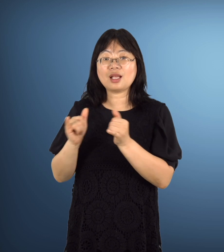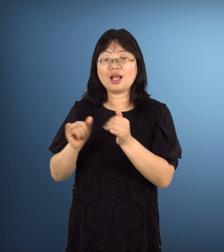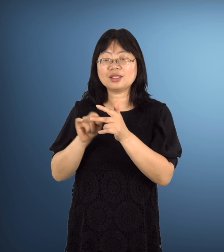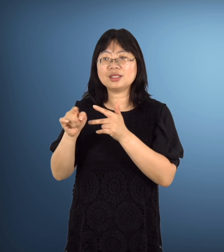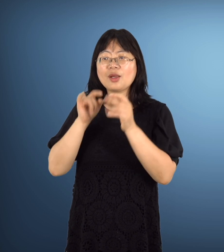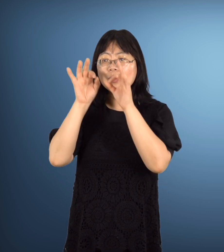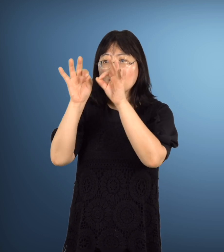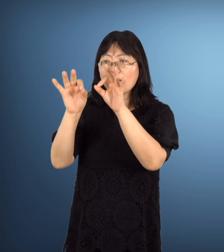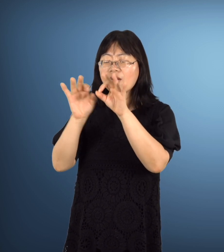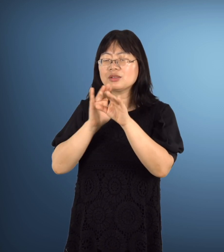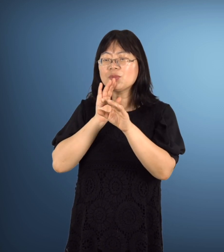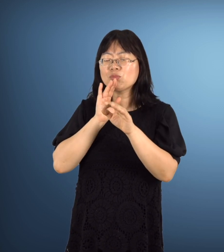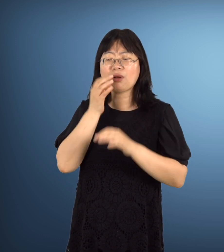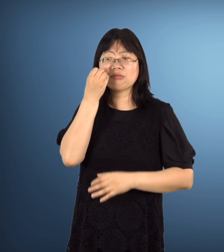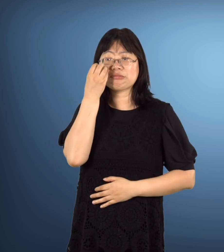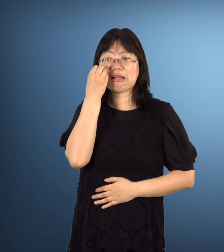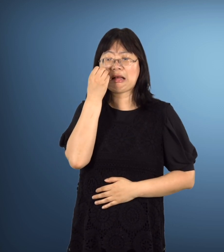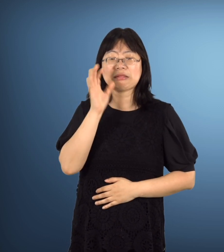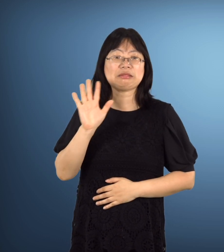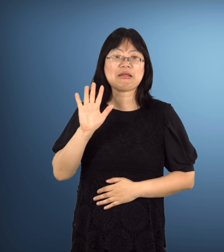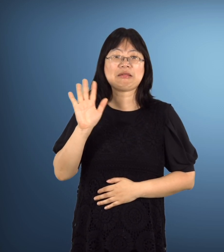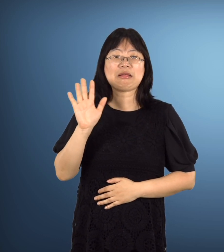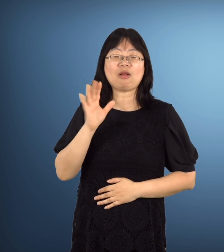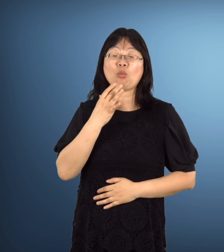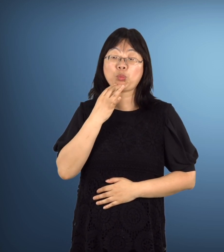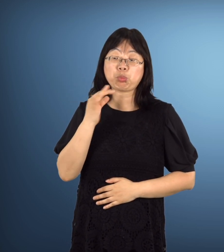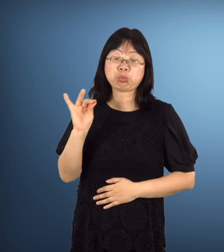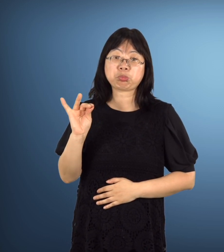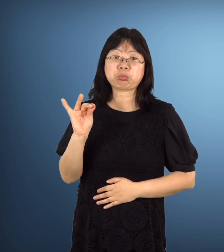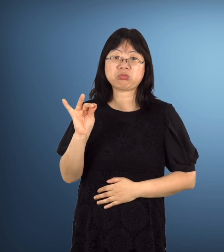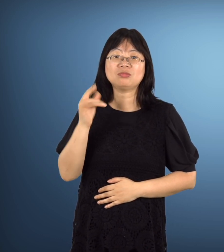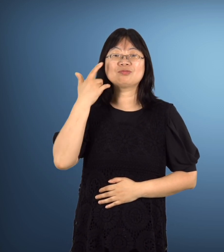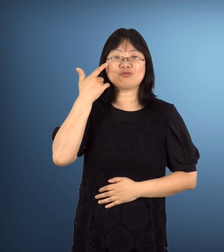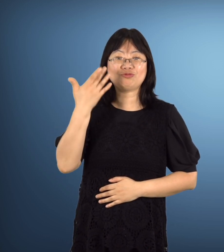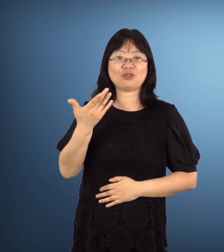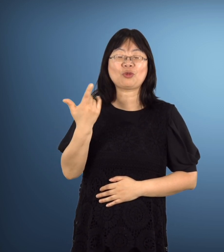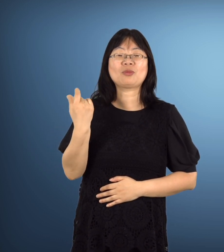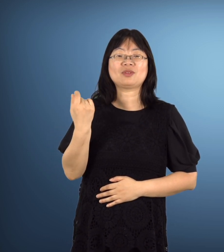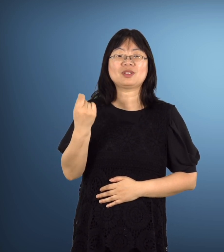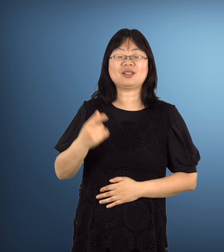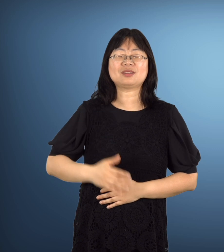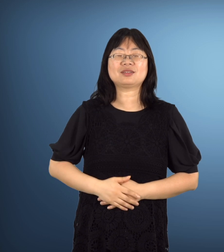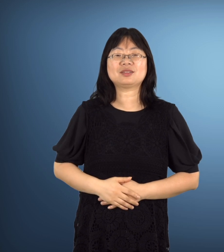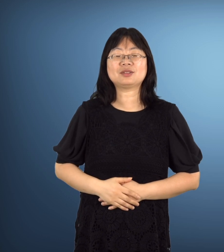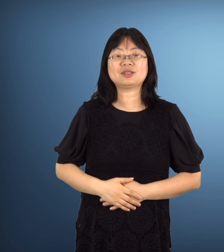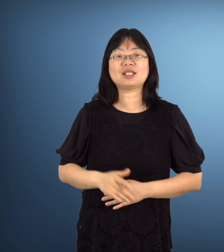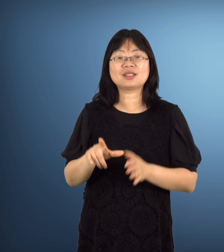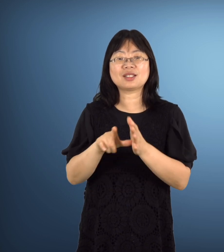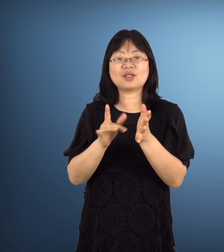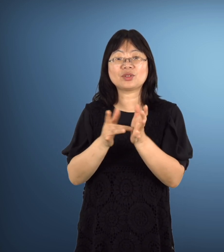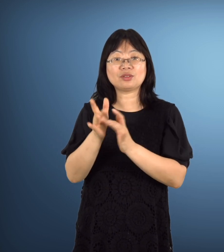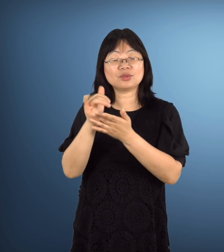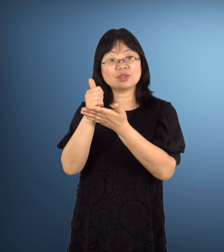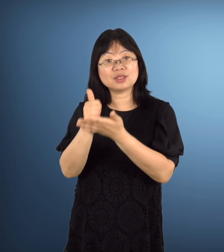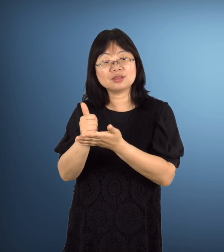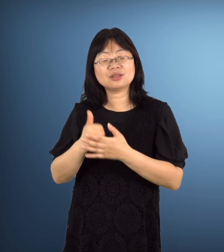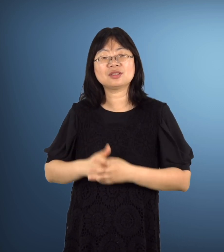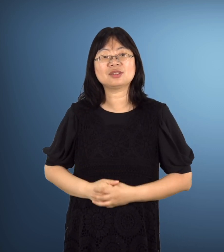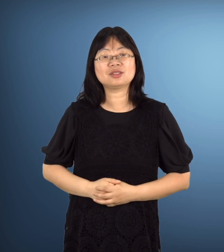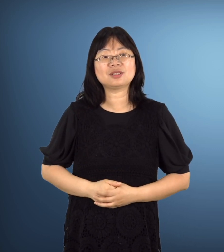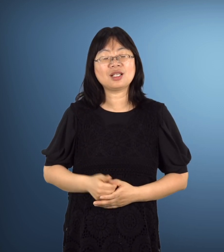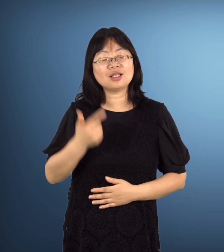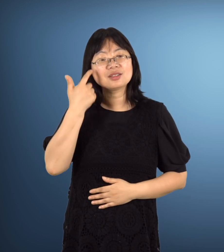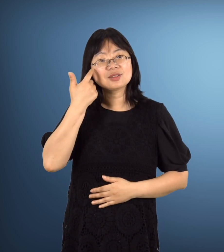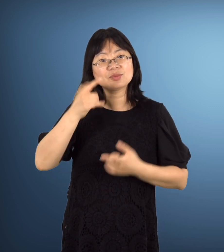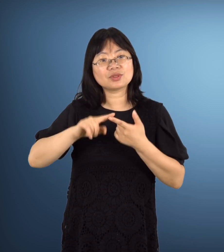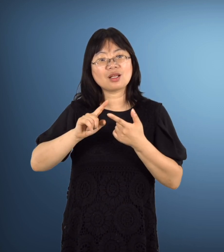때는 전혀 이상한 질문이 아니에요. 당연한 물음이에요. 이때 예수님께서 그